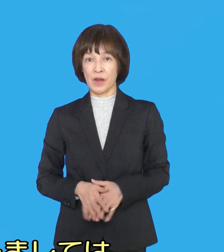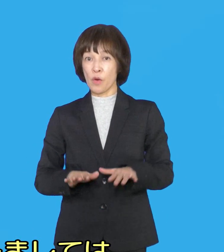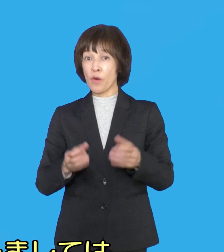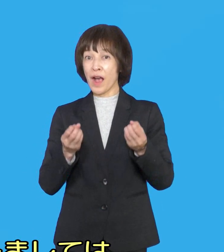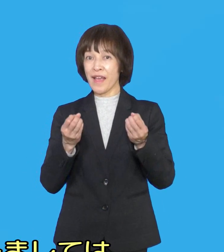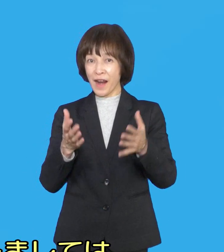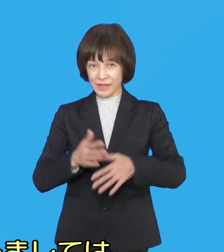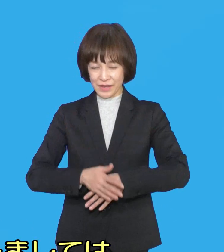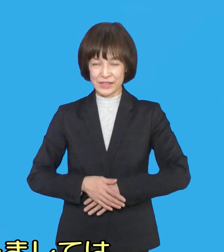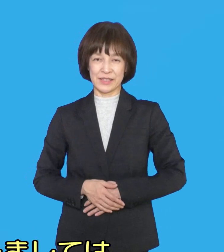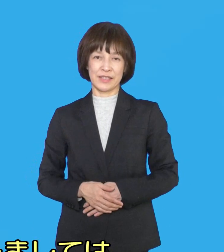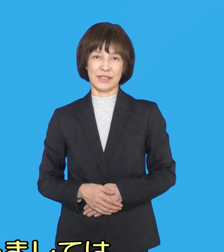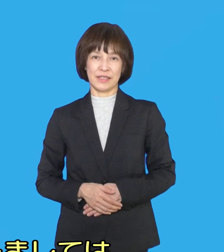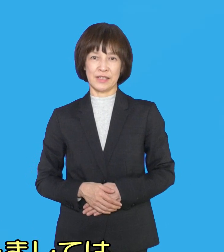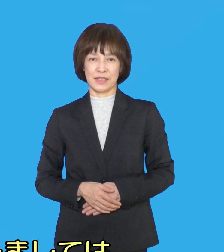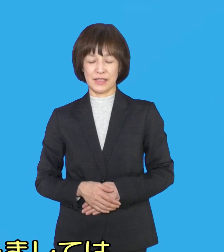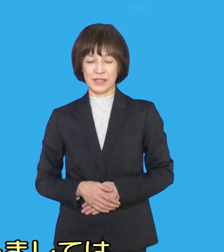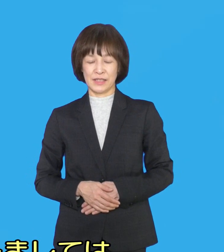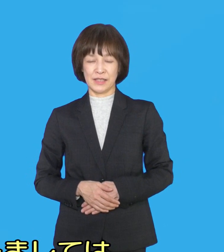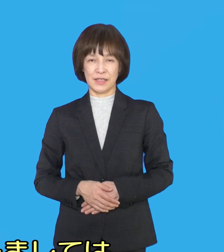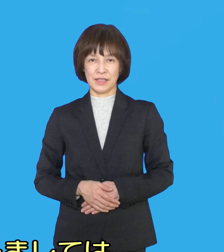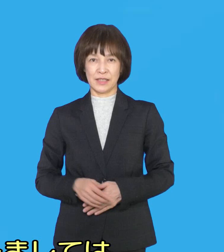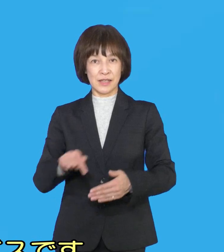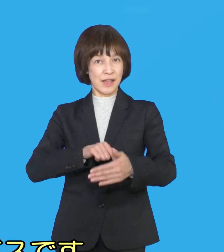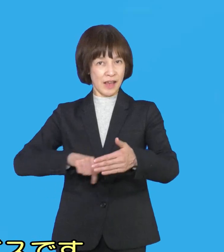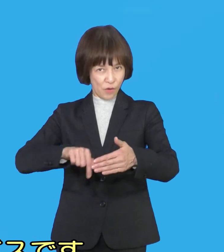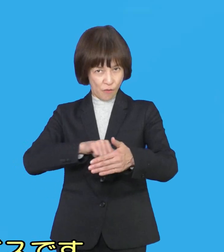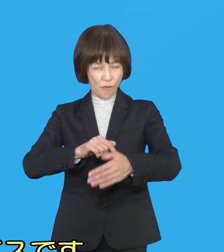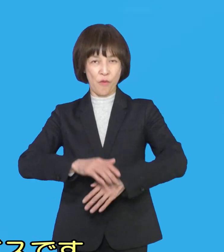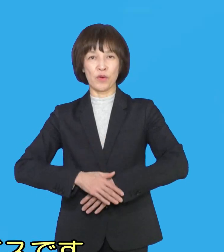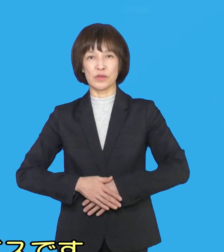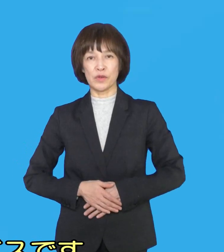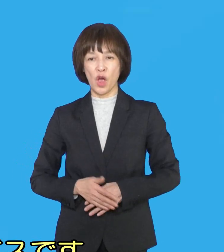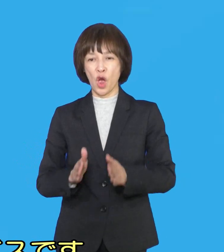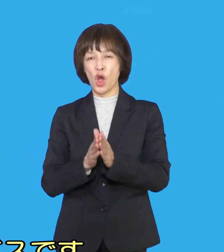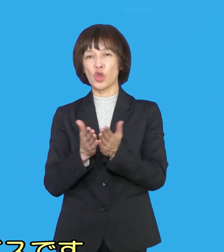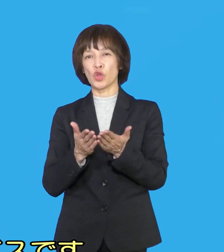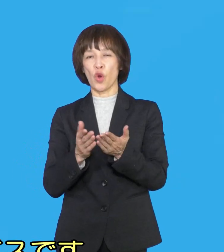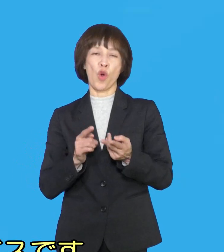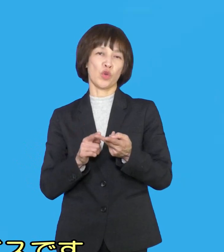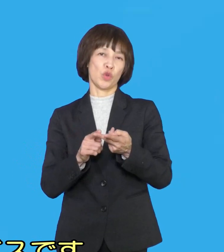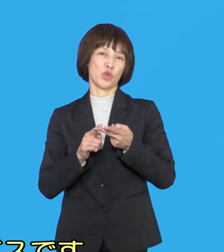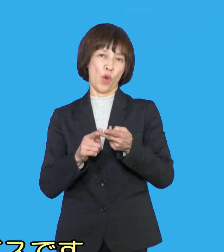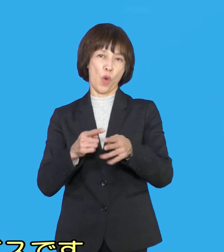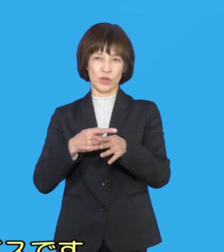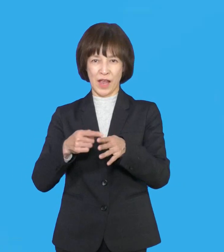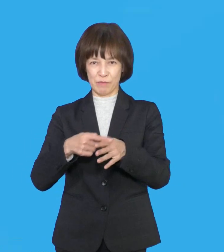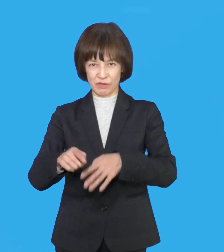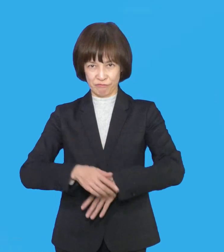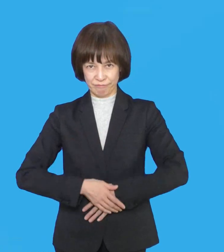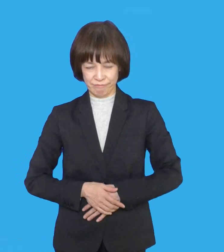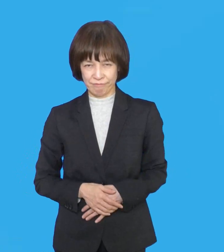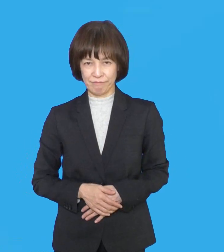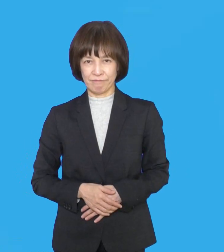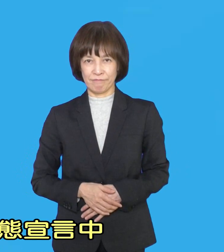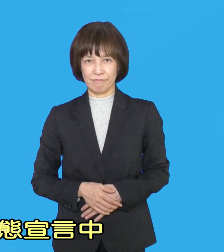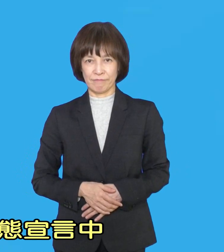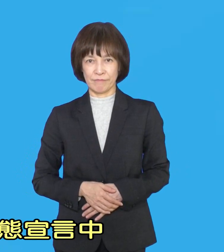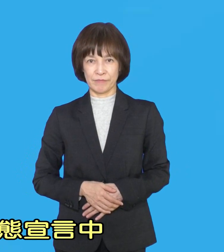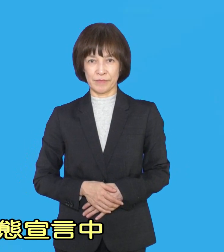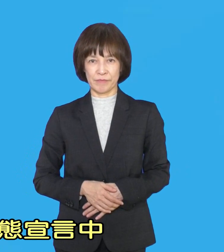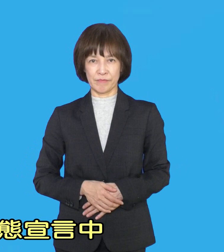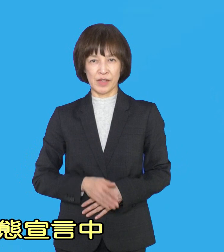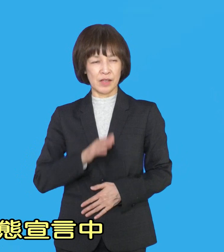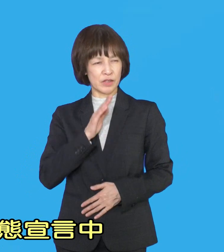に行う内容としましては、図書の郵送サービスですね。実